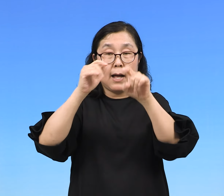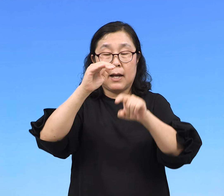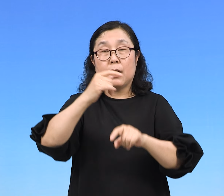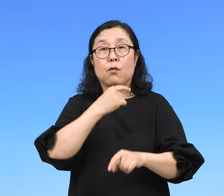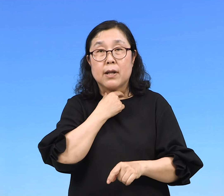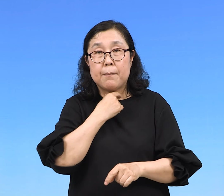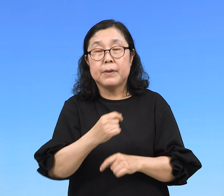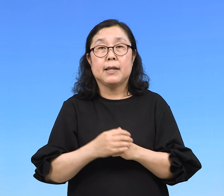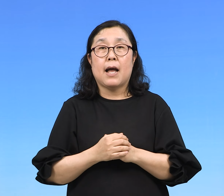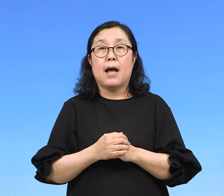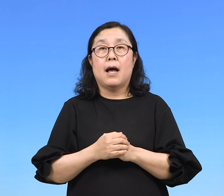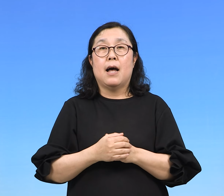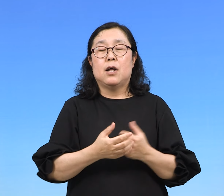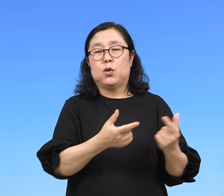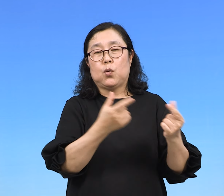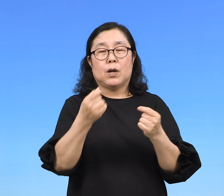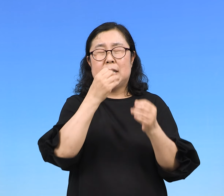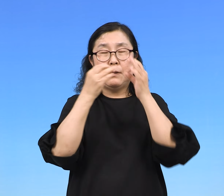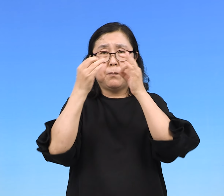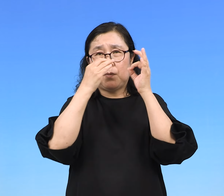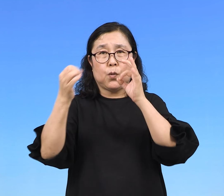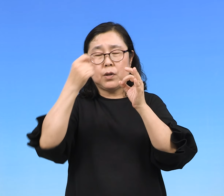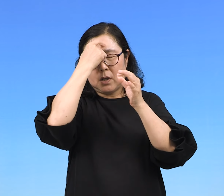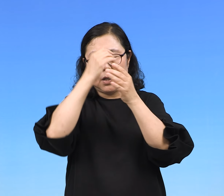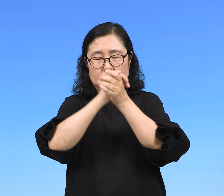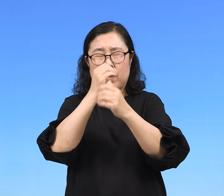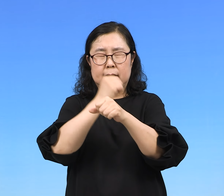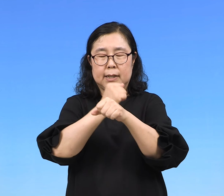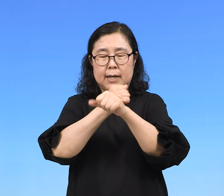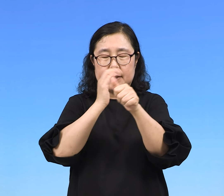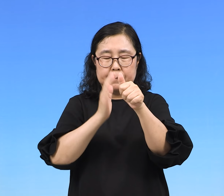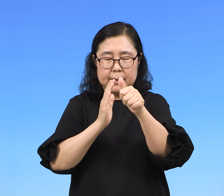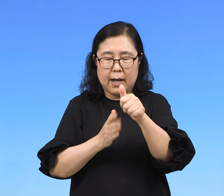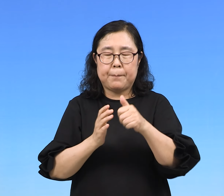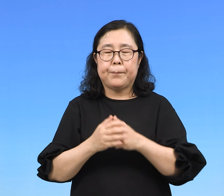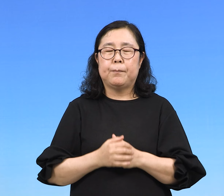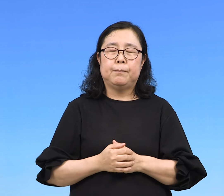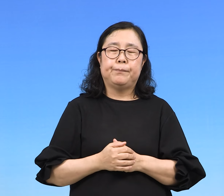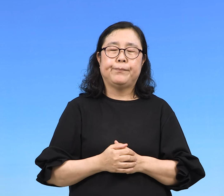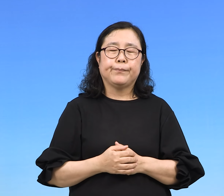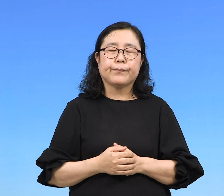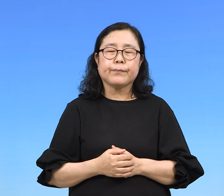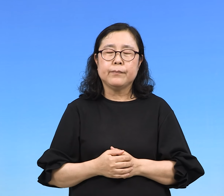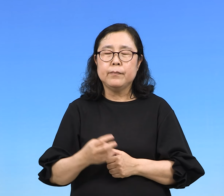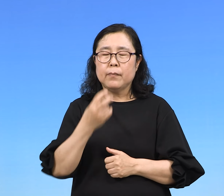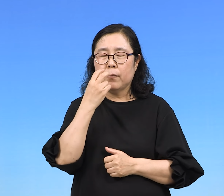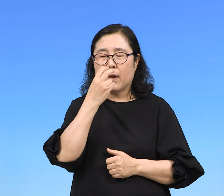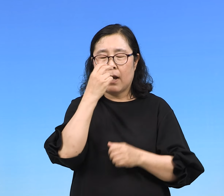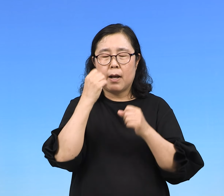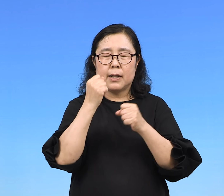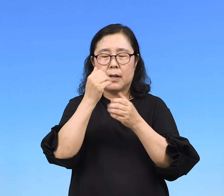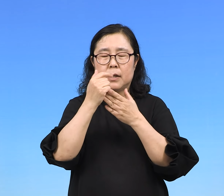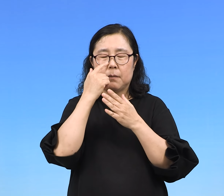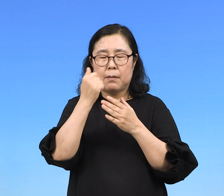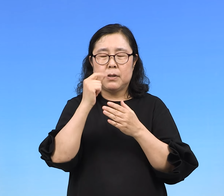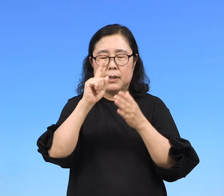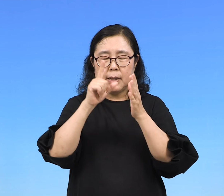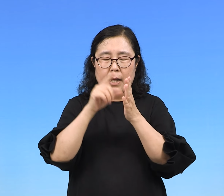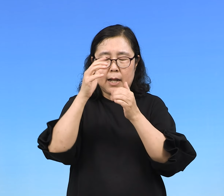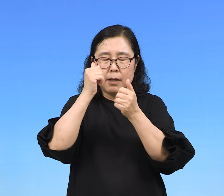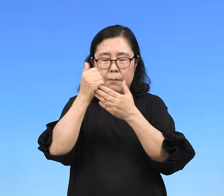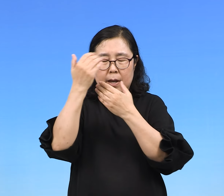얻어 달려가기 원합니다. 우리 한 목소리로 통성으로 같이 기도하시겠습니다. 살아계신 하나님 아버지, 하나님의 은혜를